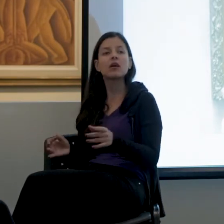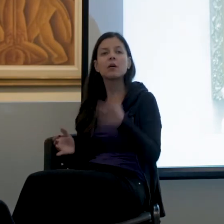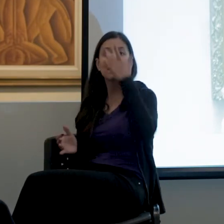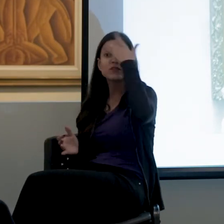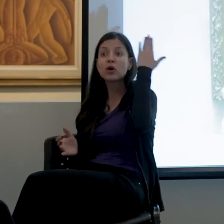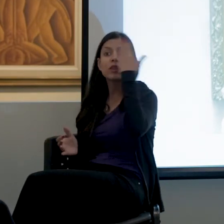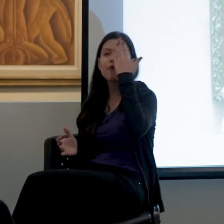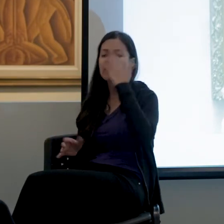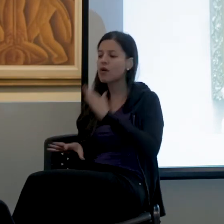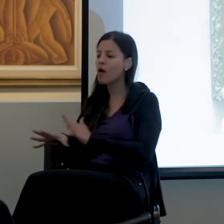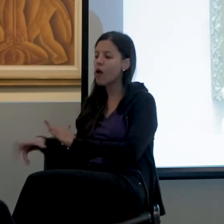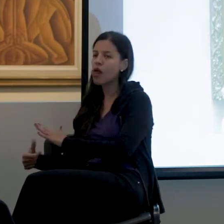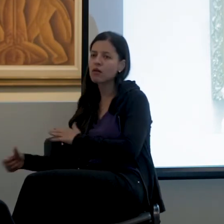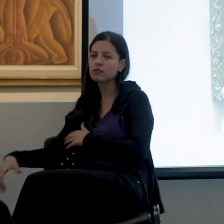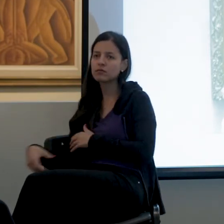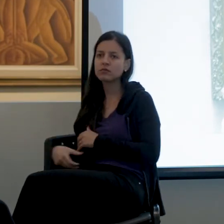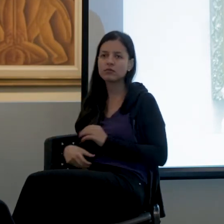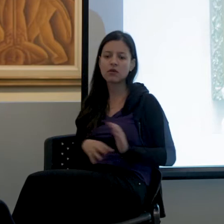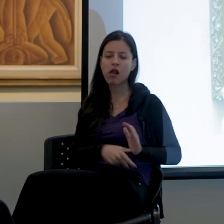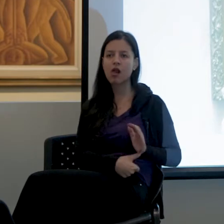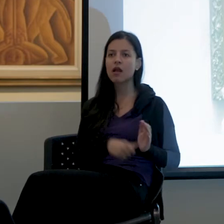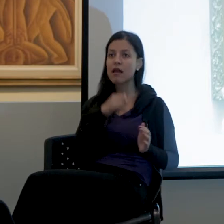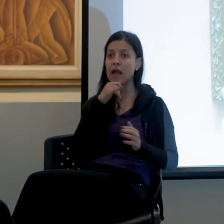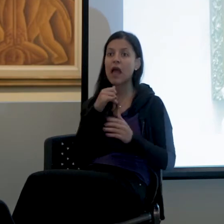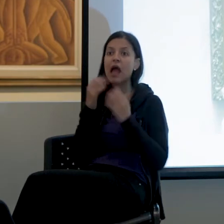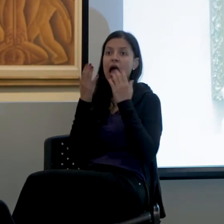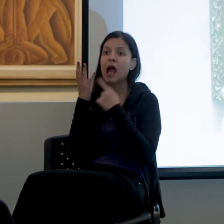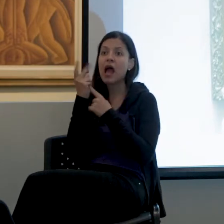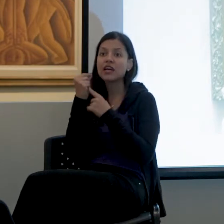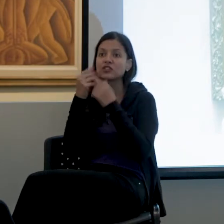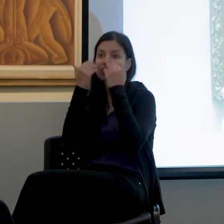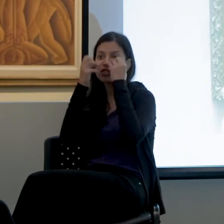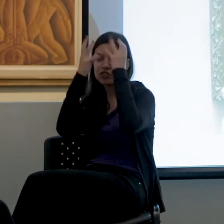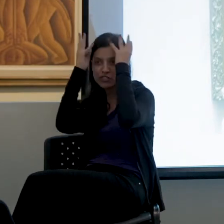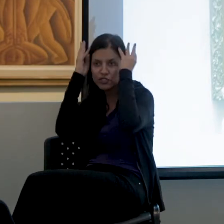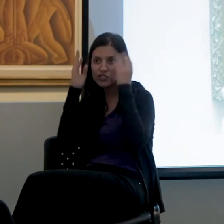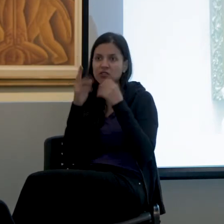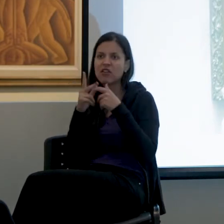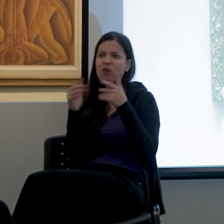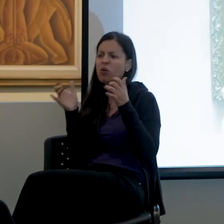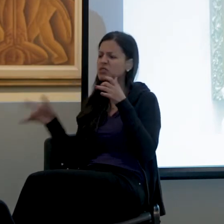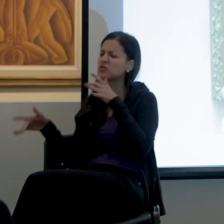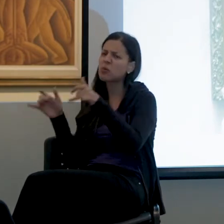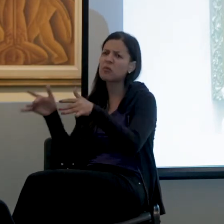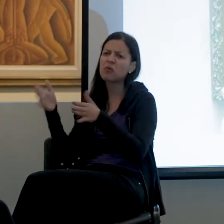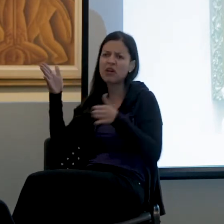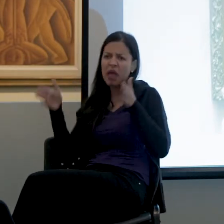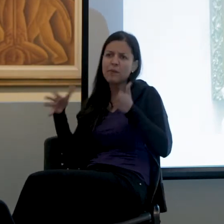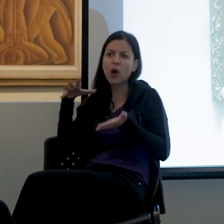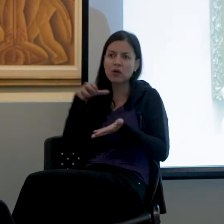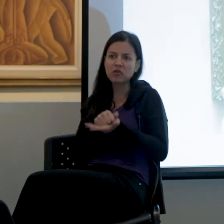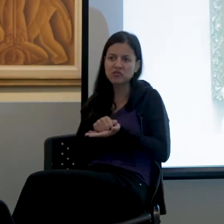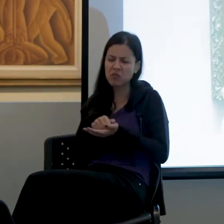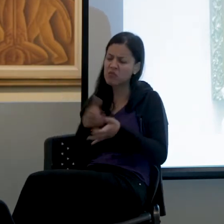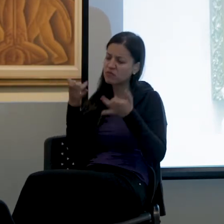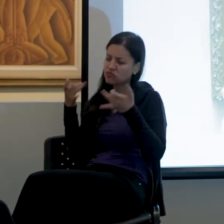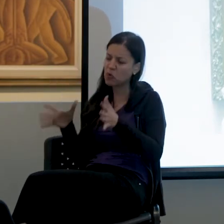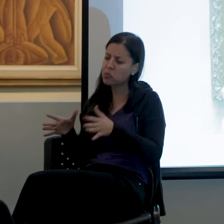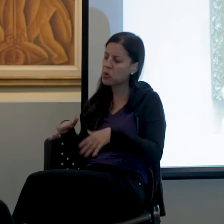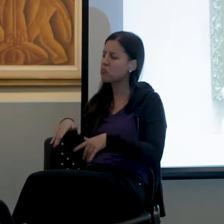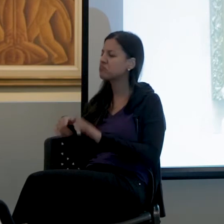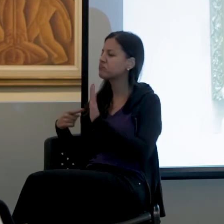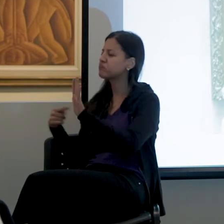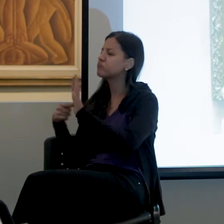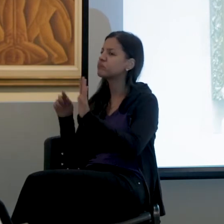Arte egípcia, arte de índio, todas aquelas coisas que tinham sobrado da colonização, né? Dos colonizadores, que os